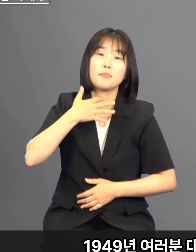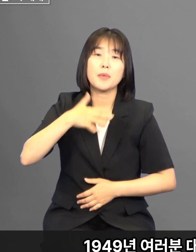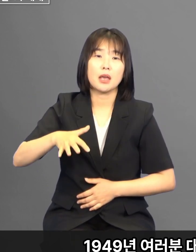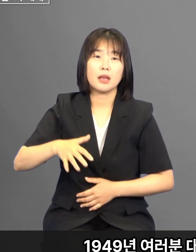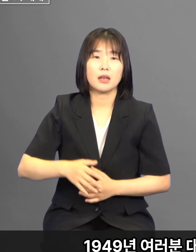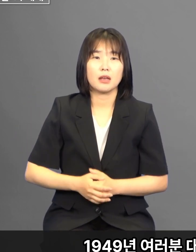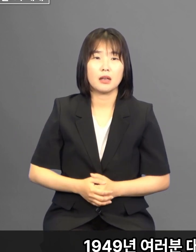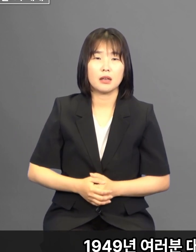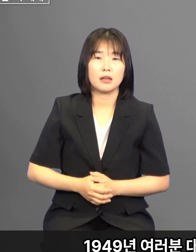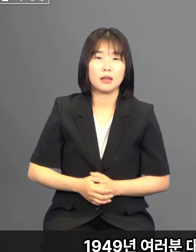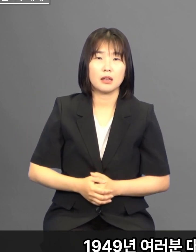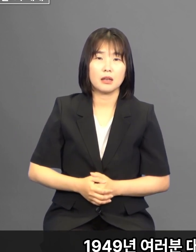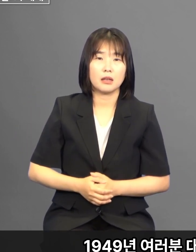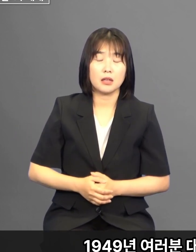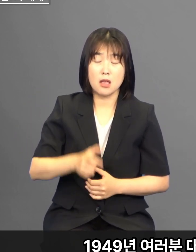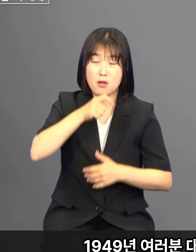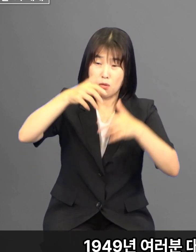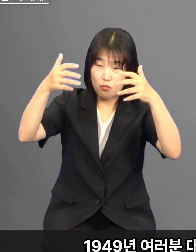1949년,